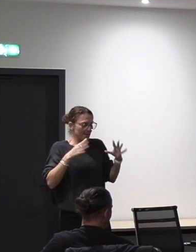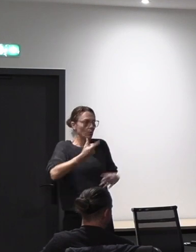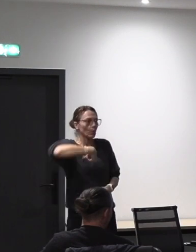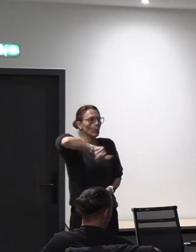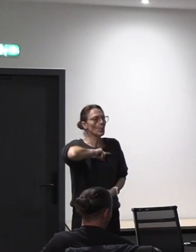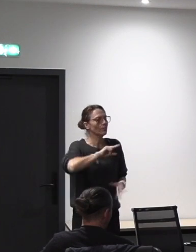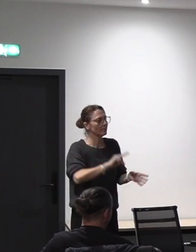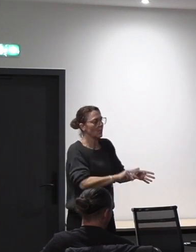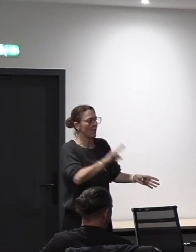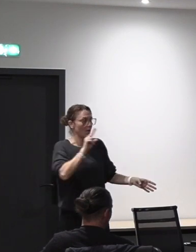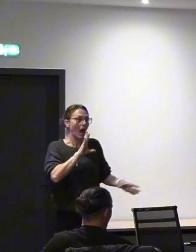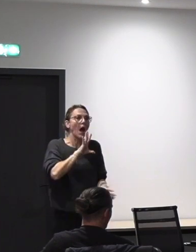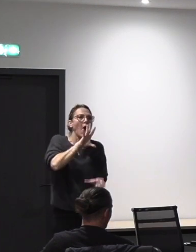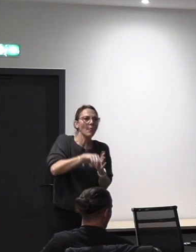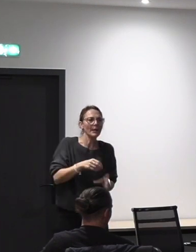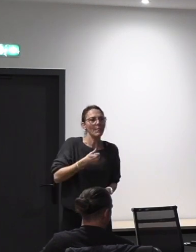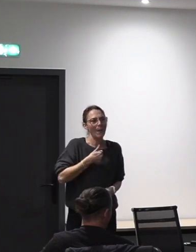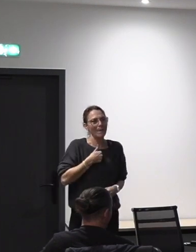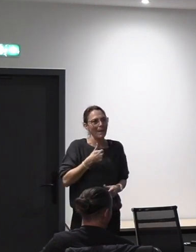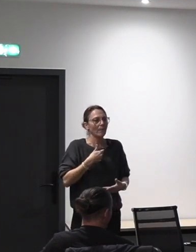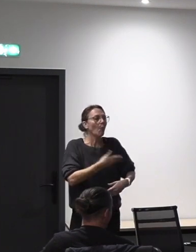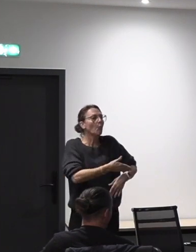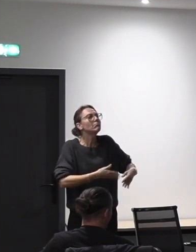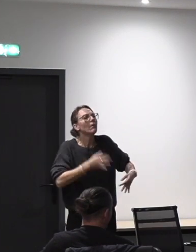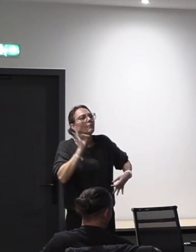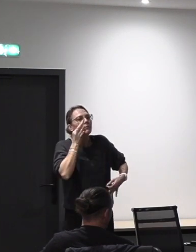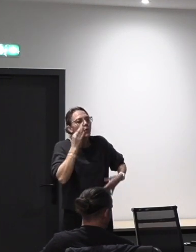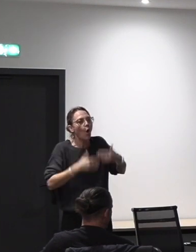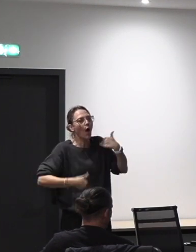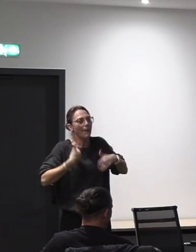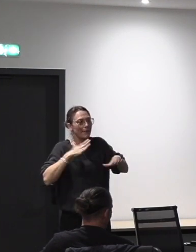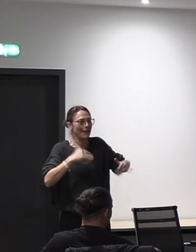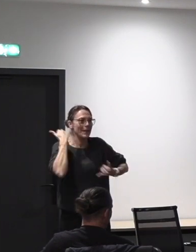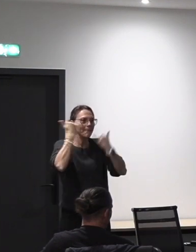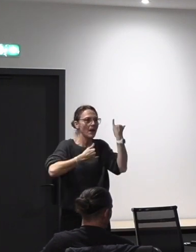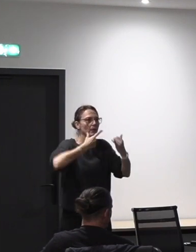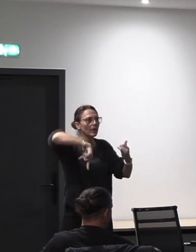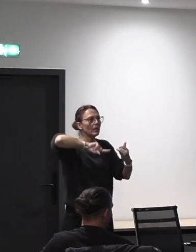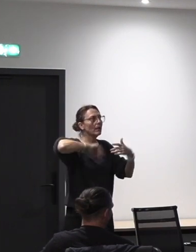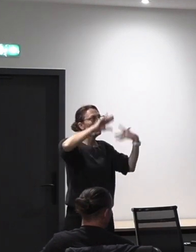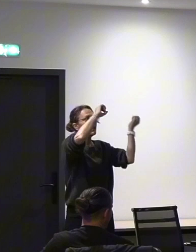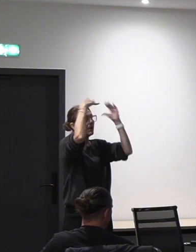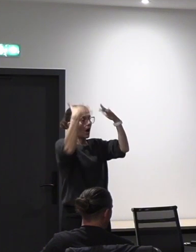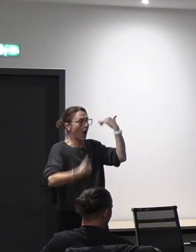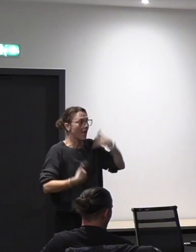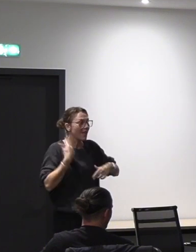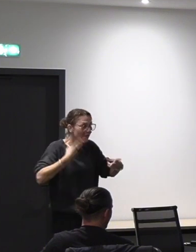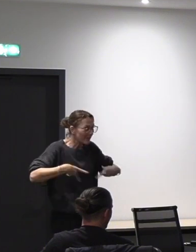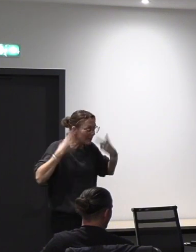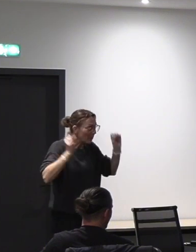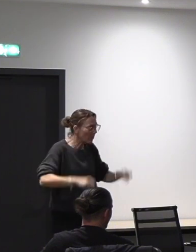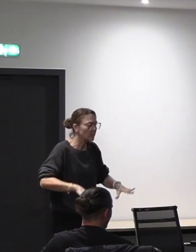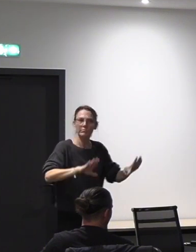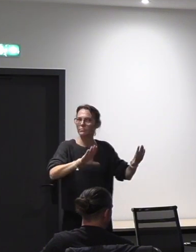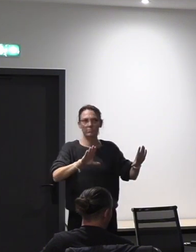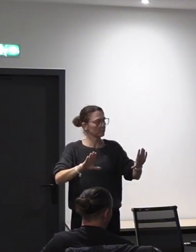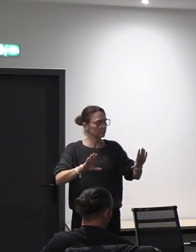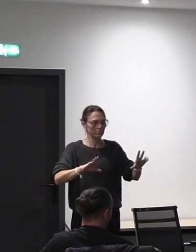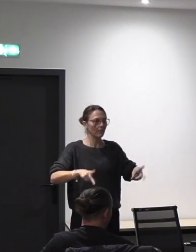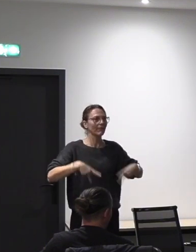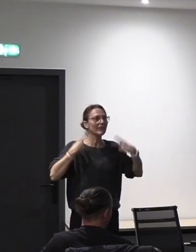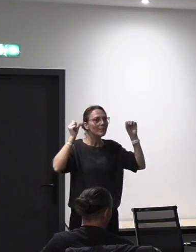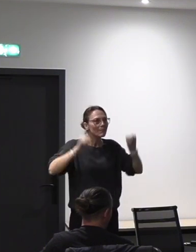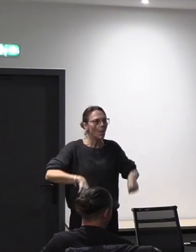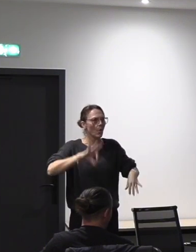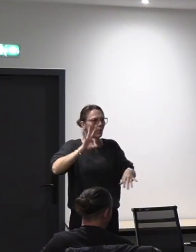nous, je suis handicapé, mais c'est pas dramatique non plus, mais qui pourrait nous paraître une absurdité. Il n'y a pas d'absurdité dans le handicap.